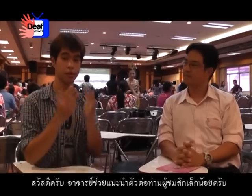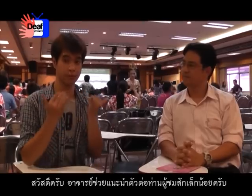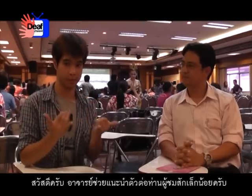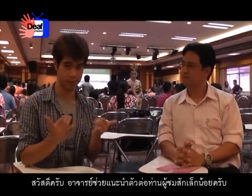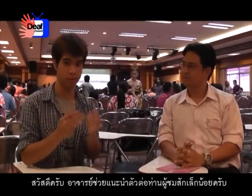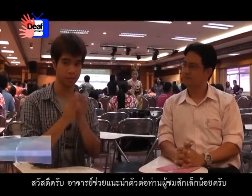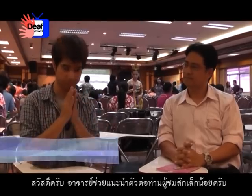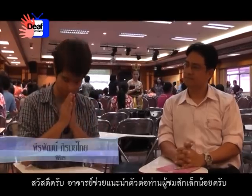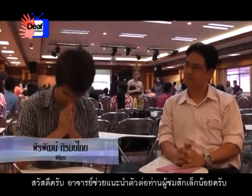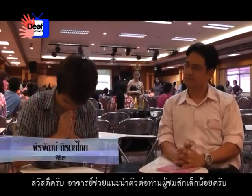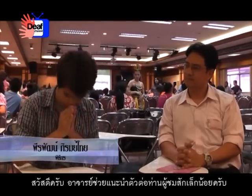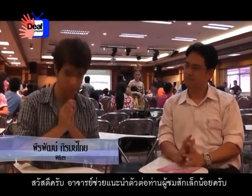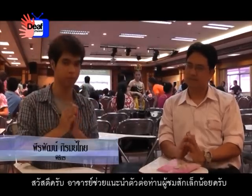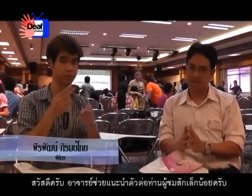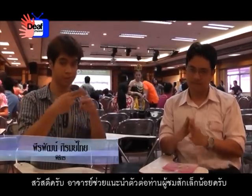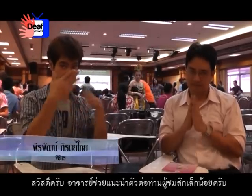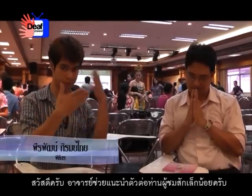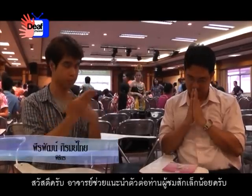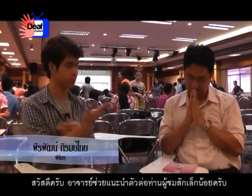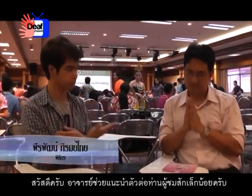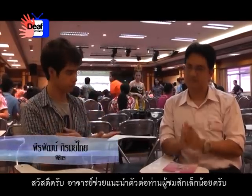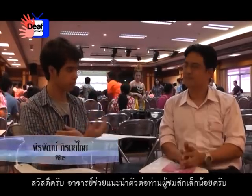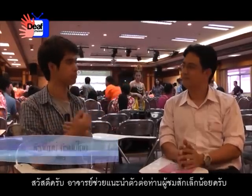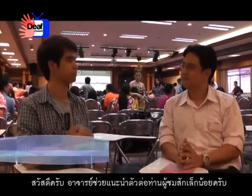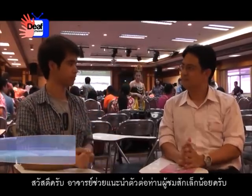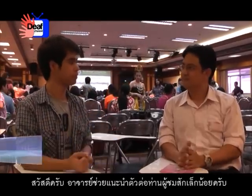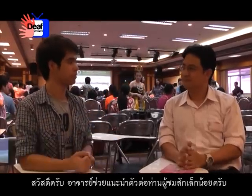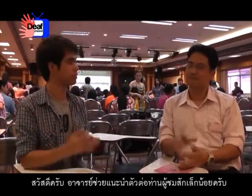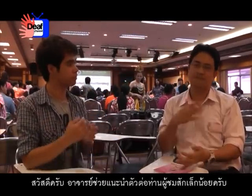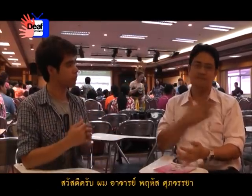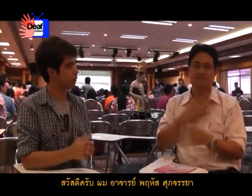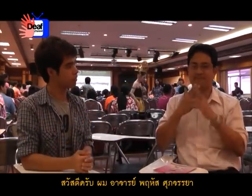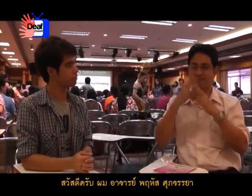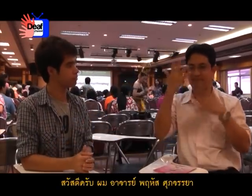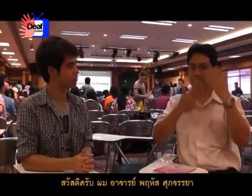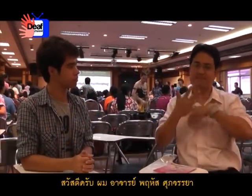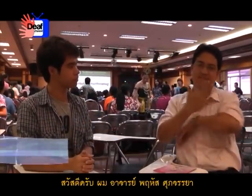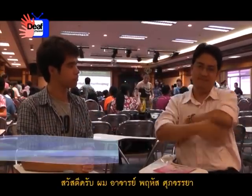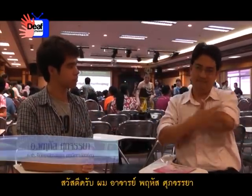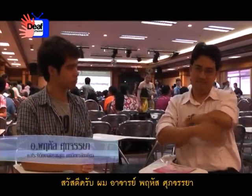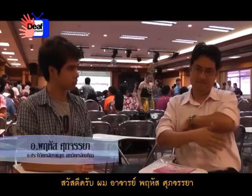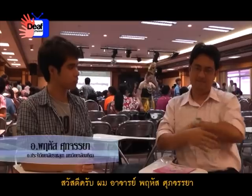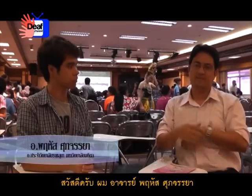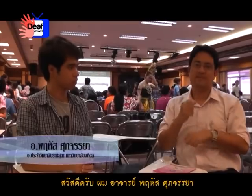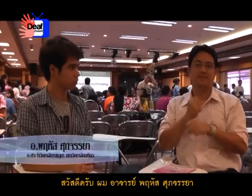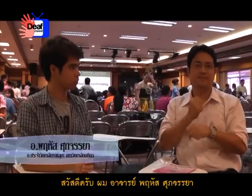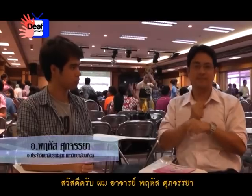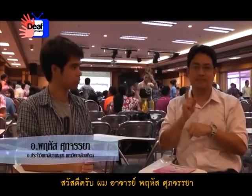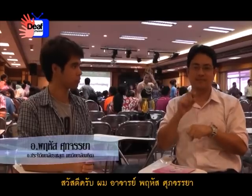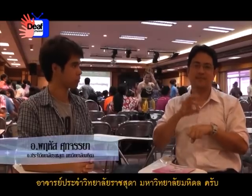สวัสดีครับตอนนี้ผมก็นั่งอยู่กับอาจารย์นะครับอาจารย์ช่วยแนะนำตัวต่อท่านผู้ชมสักเล็กน้อยครับ สวัสดีครับผมอาจารย์พฤหัสสุภจัญญา